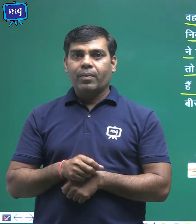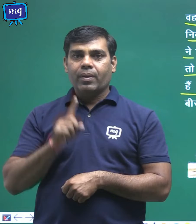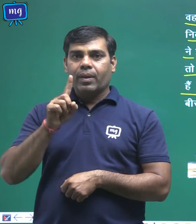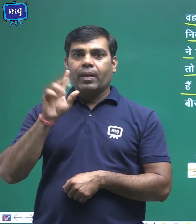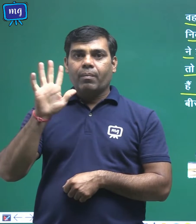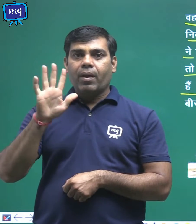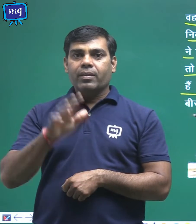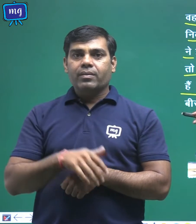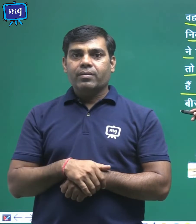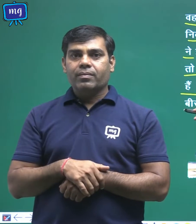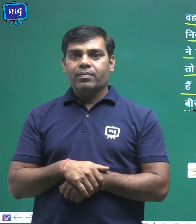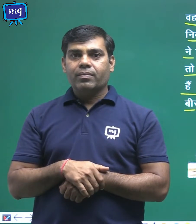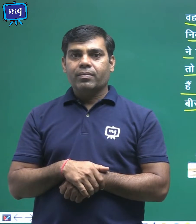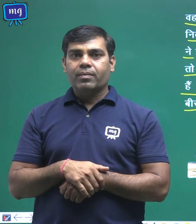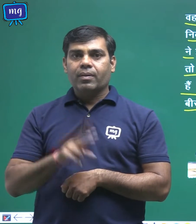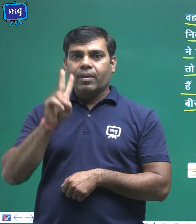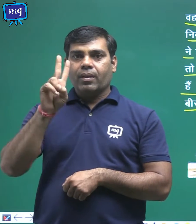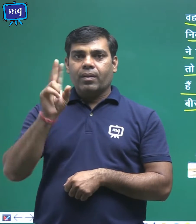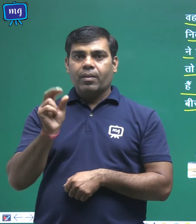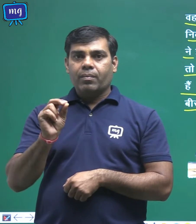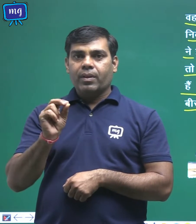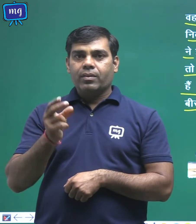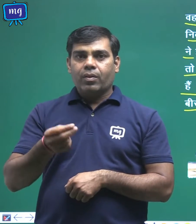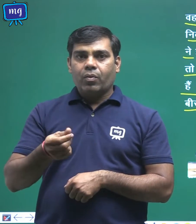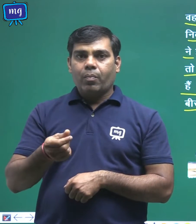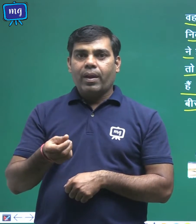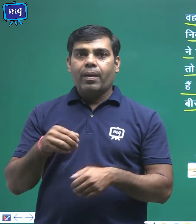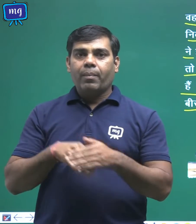15 है, 20 रुपये में